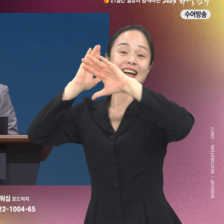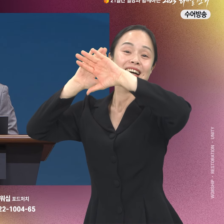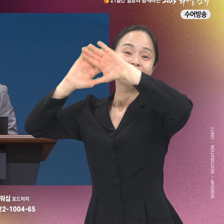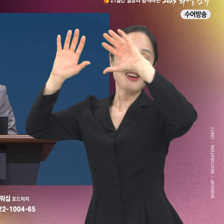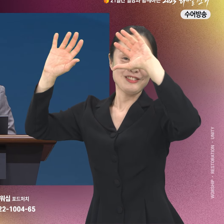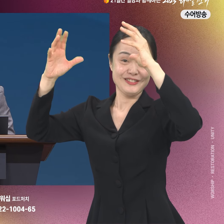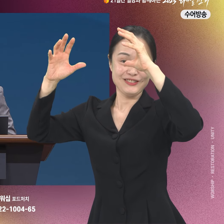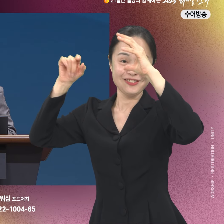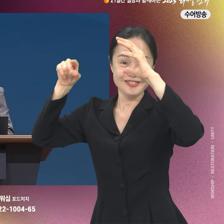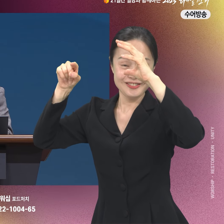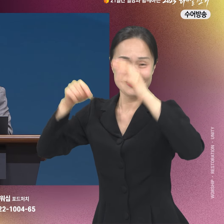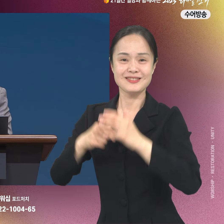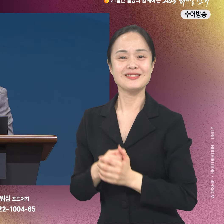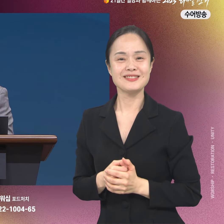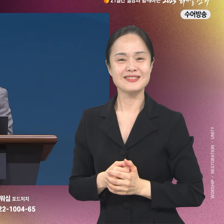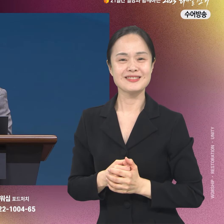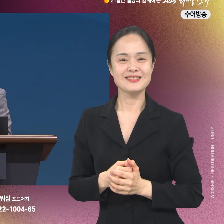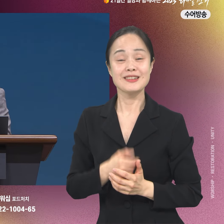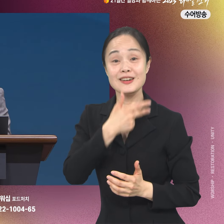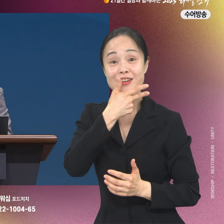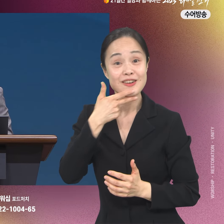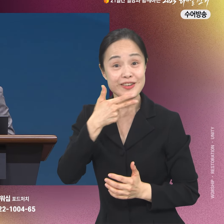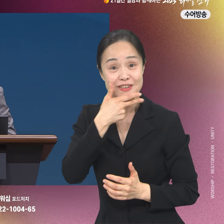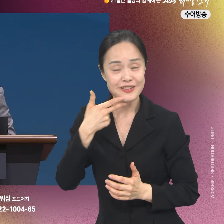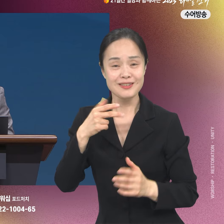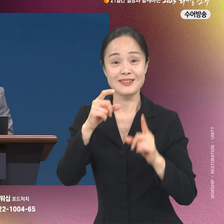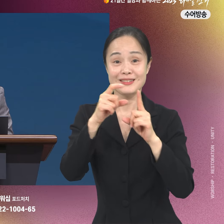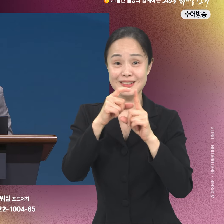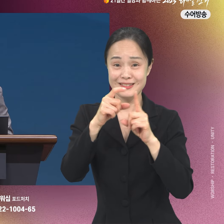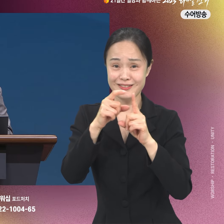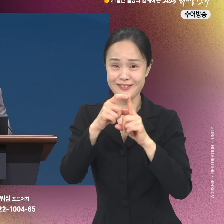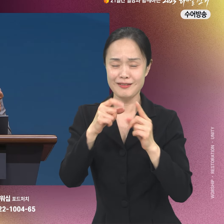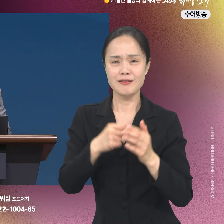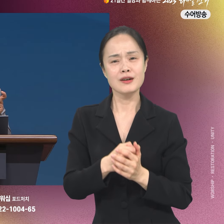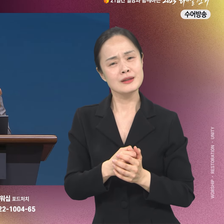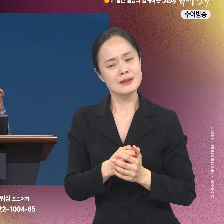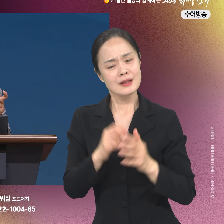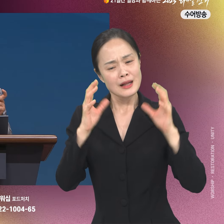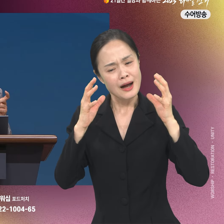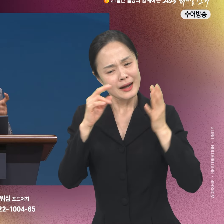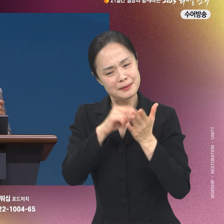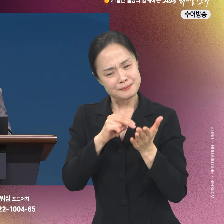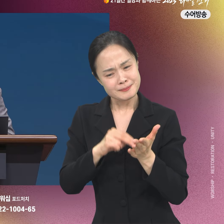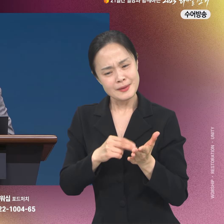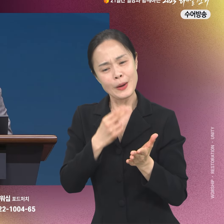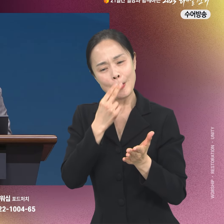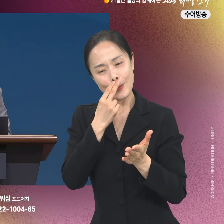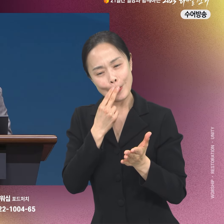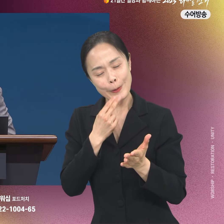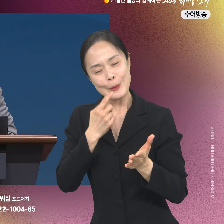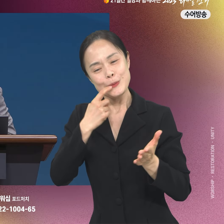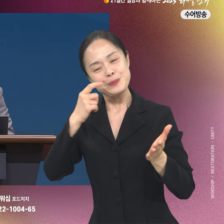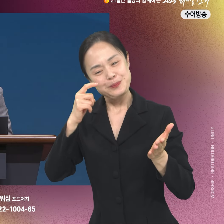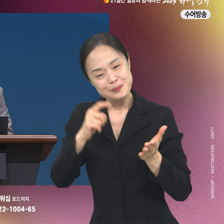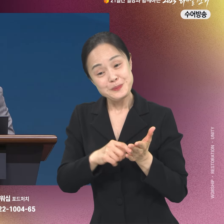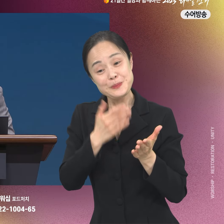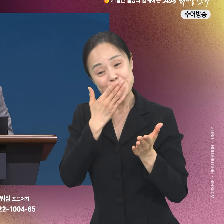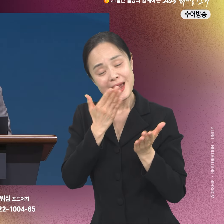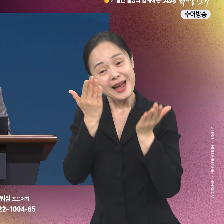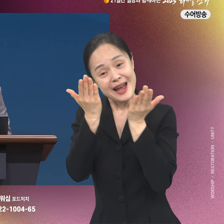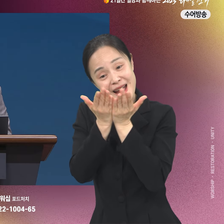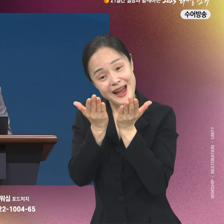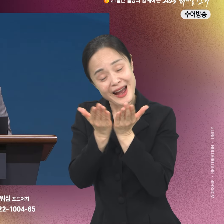어려운 단어다. 그래서 파라다이스로 바꿨어요. 영어 대사를 보시면. 그러니까 그런 식으로 모든 것들을 굉장히 신경을